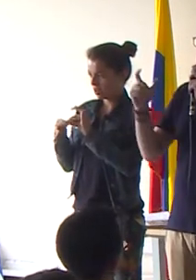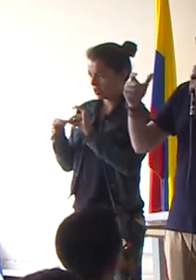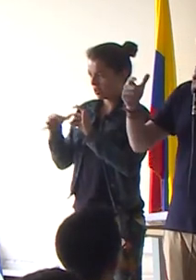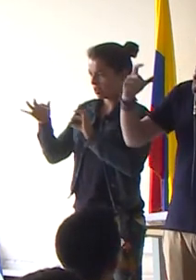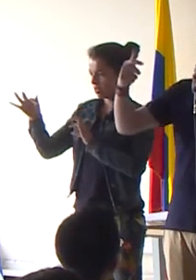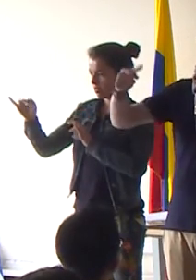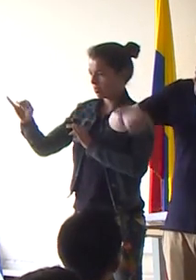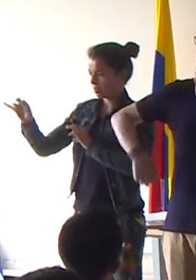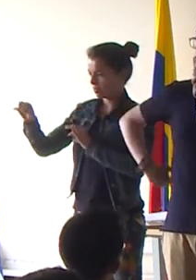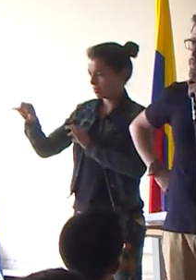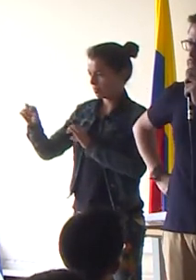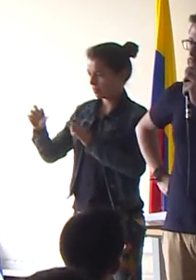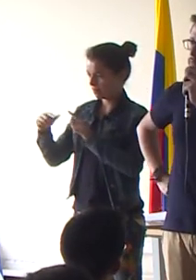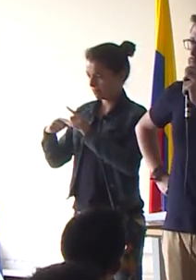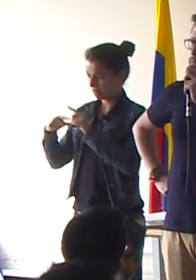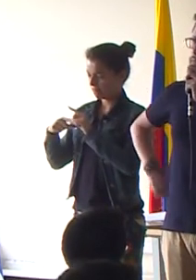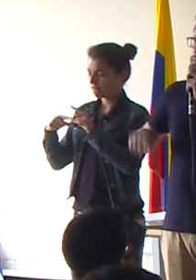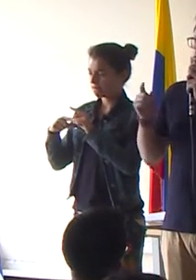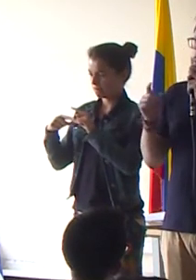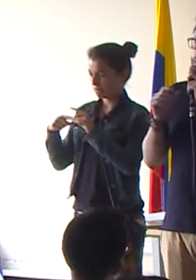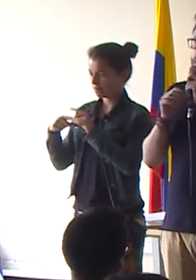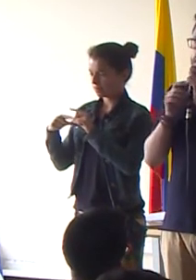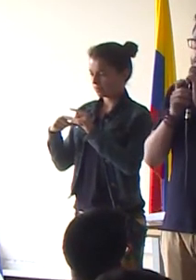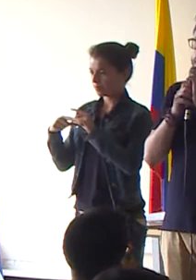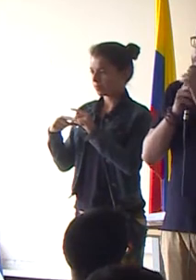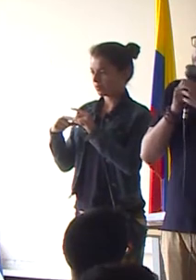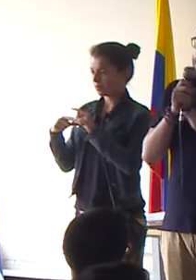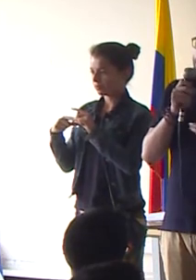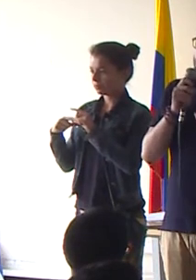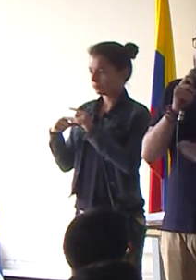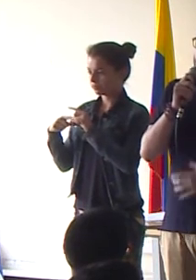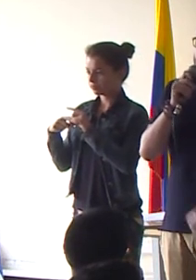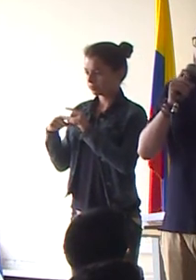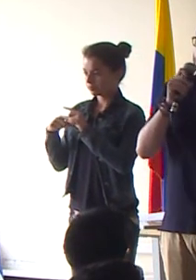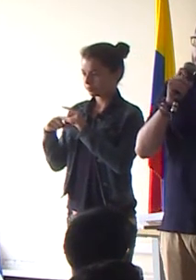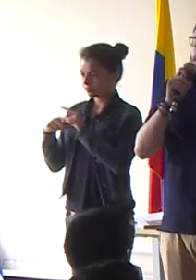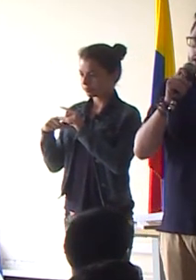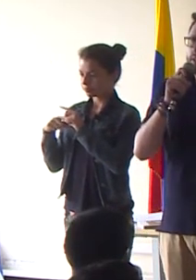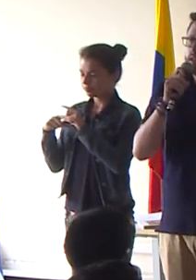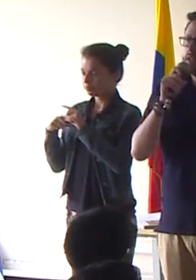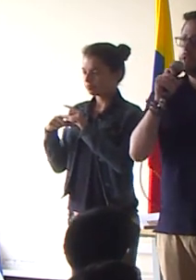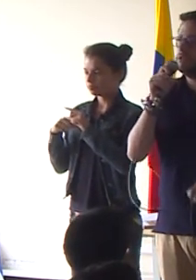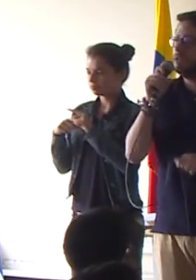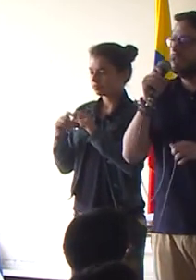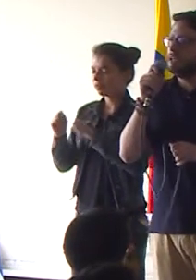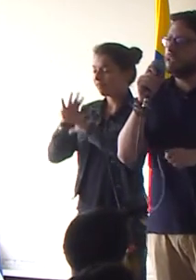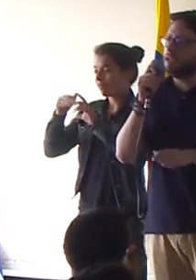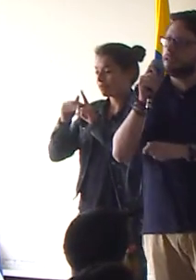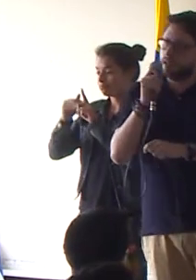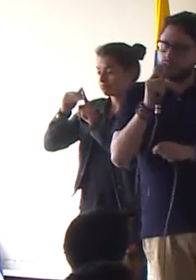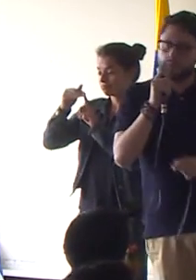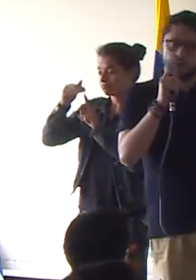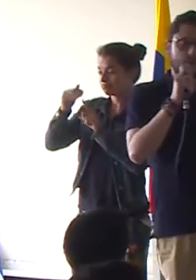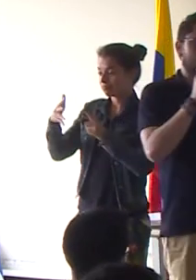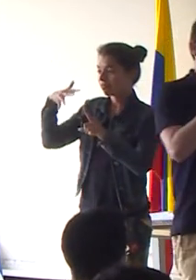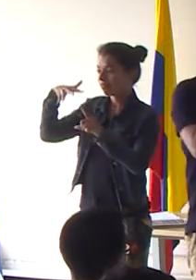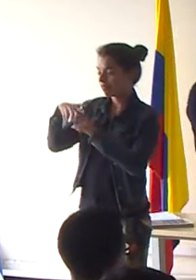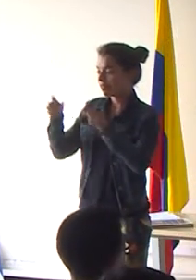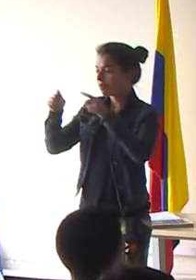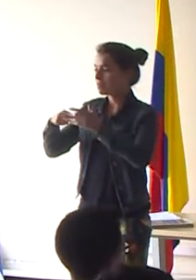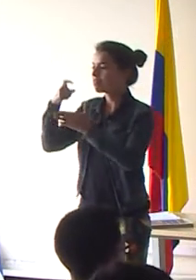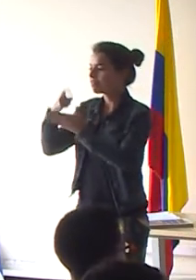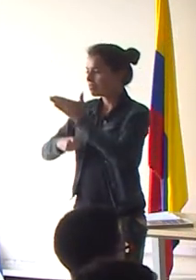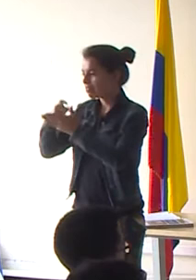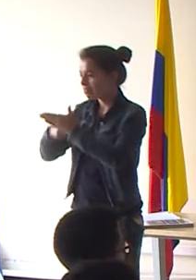familia a predio eso quiere decir que influye sobre todo en la estratificación y en el pago de